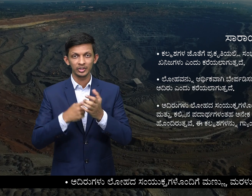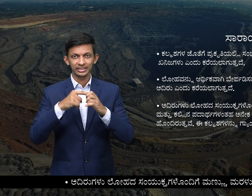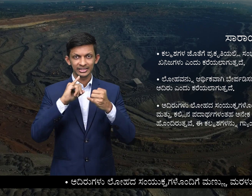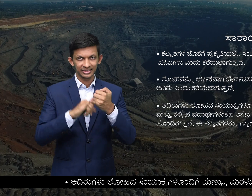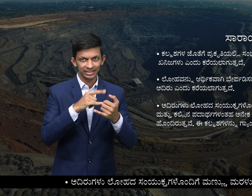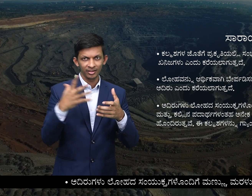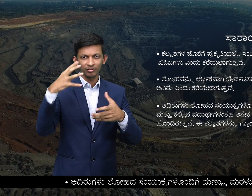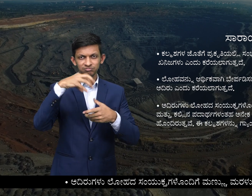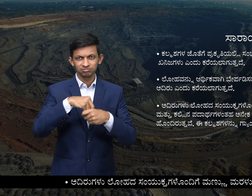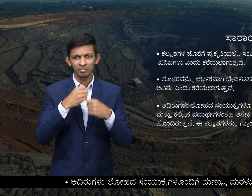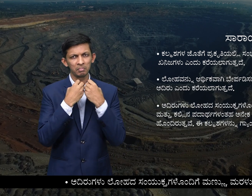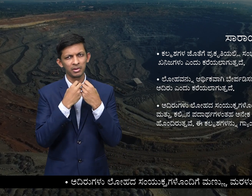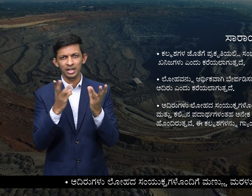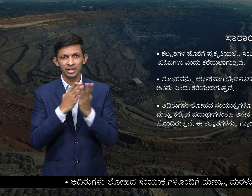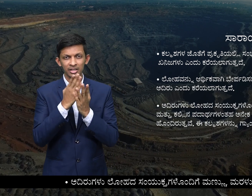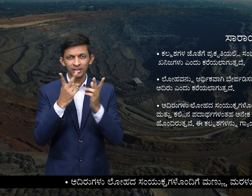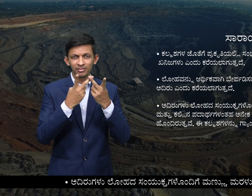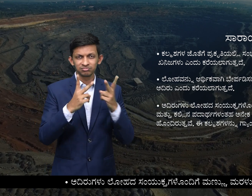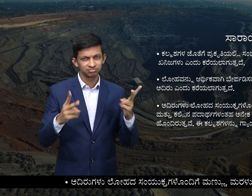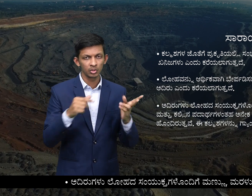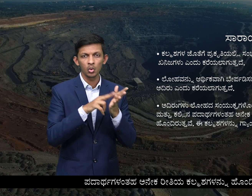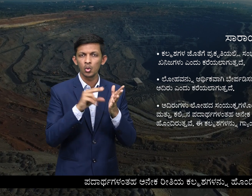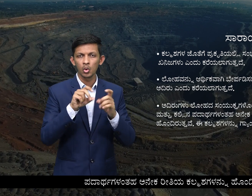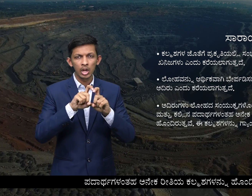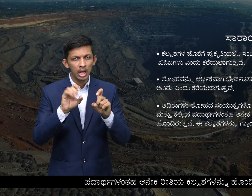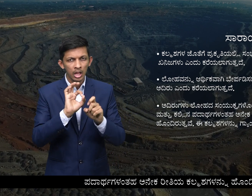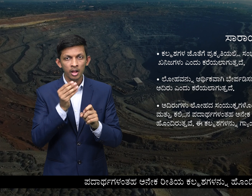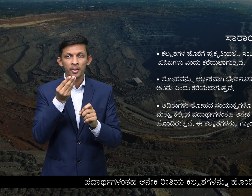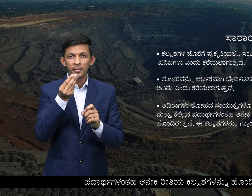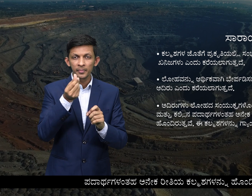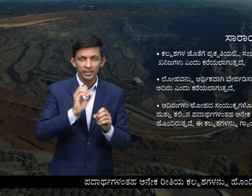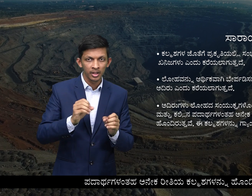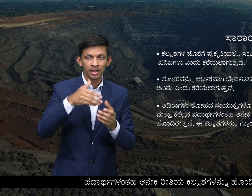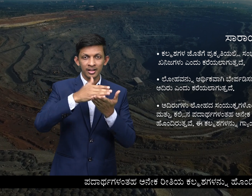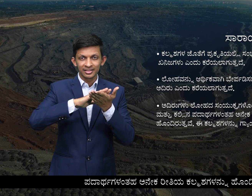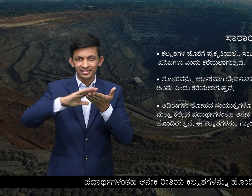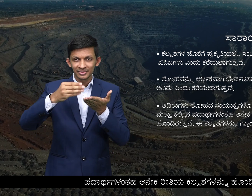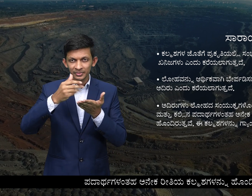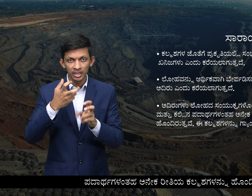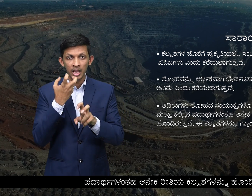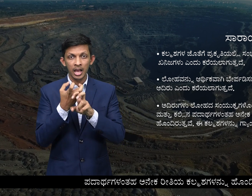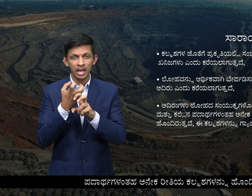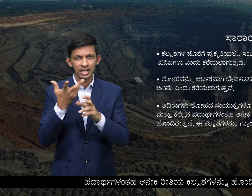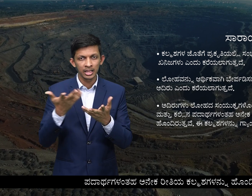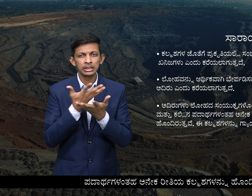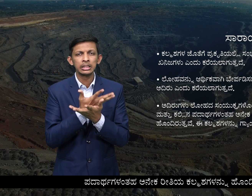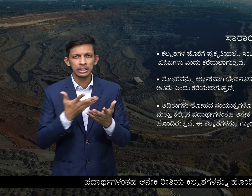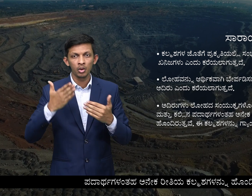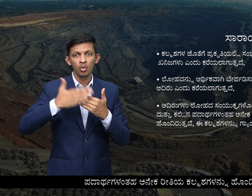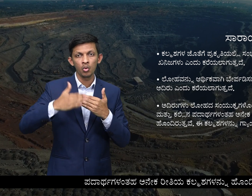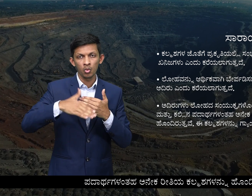ಅದಿರುಗಳು ಲೋಹದ ಸಂಯುಕ್ತಗಳೊಂದಿಗೆ ಮಣ್ಣು, ಮರಳು ಮತ್ತು ಕಲ್ಲಿನ ಪದಾರ್ಥಗಳಂತಹ ಅನೇಕ ರೀತಿಯ ಕಲ್ಮಶಗಳನ್ನ ಹೊಂದಿರುತ್ತೆ.